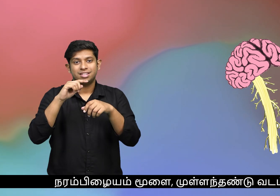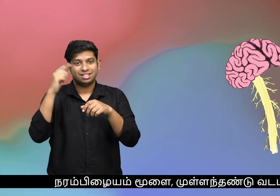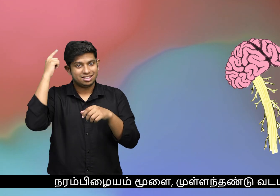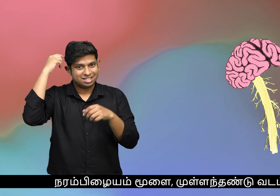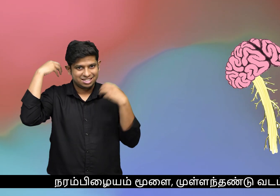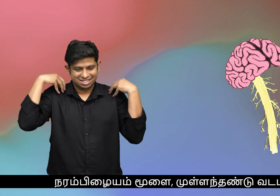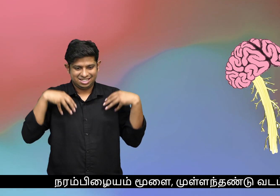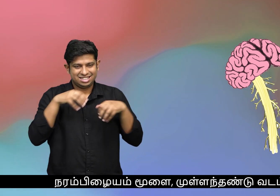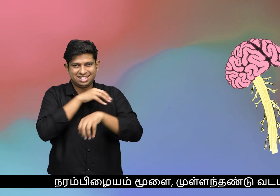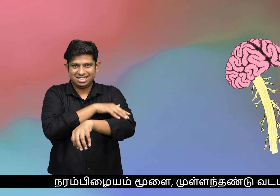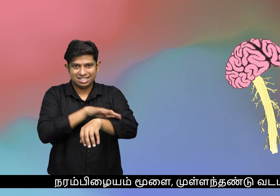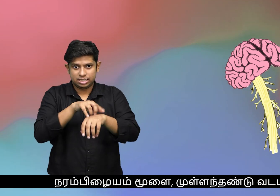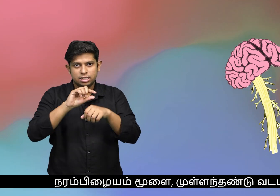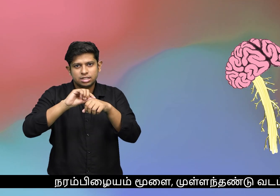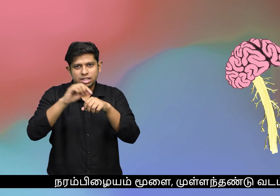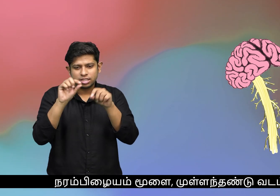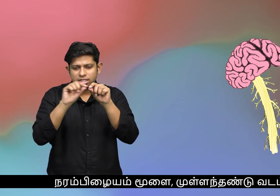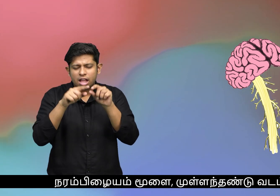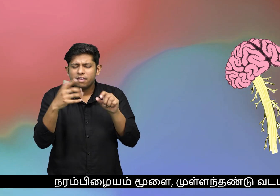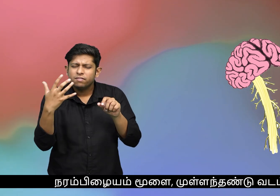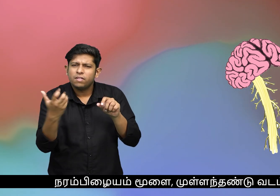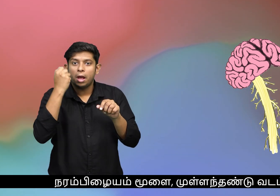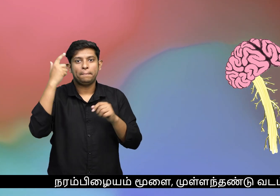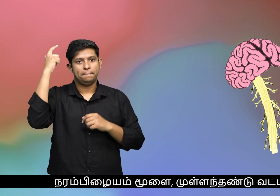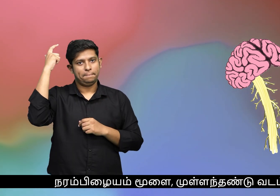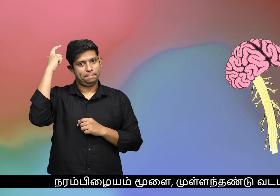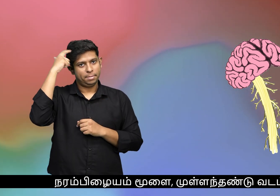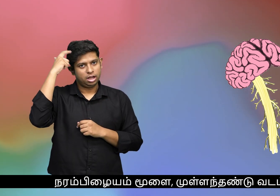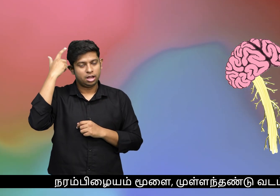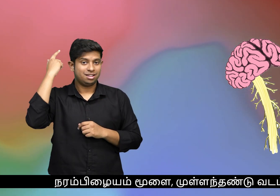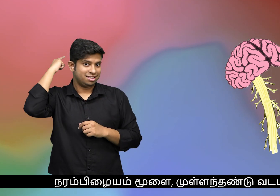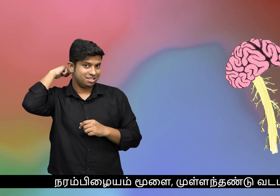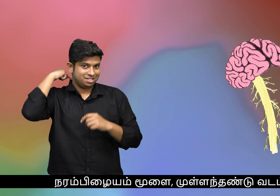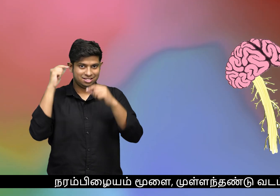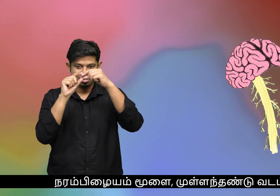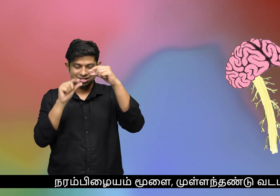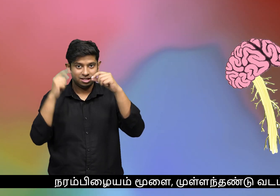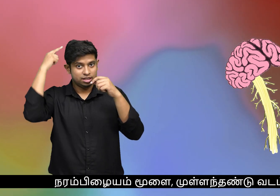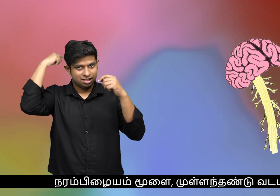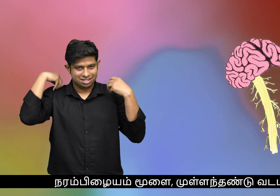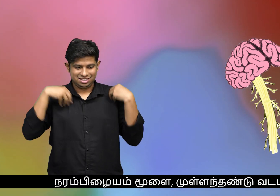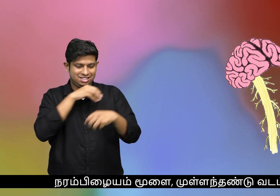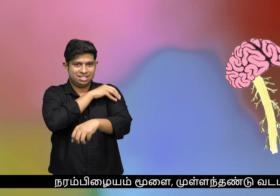நரம்பிழையம், மூளை, முள்ளந்தண்டு வடம் மற்றும் நரம்புகளில் நரம்பு திசு காணப்படுகிறது.